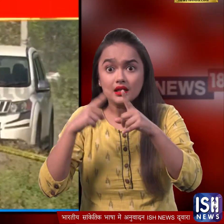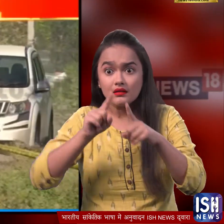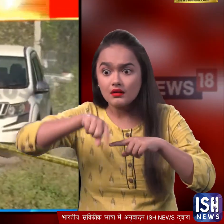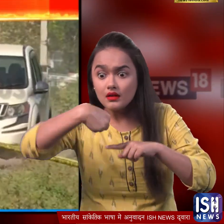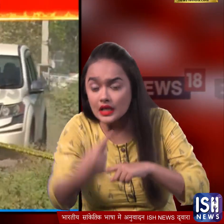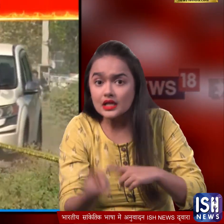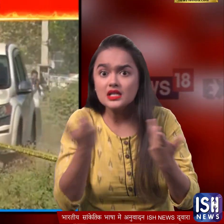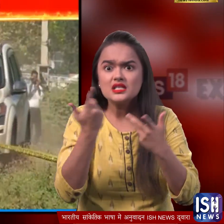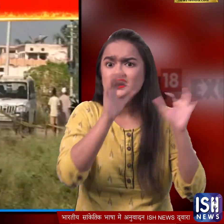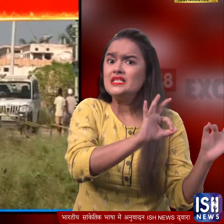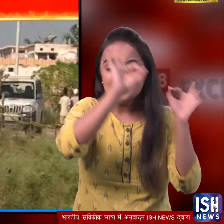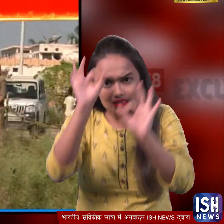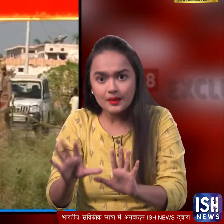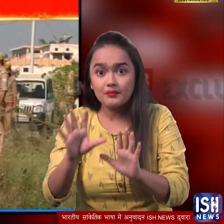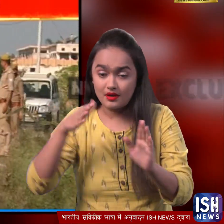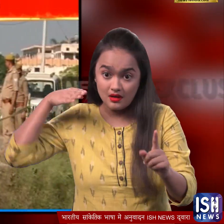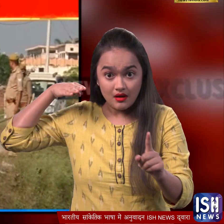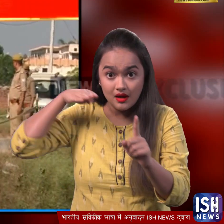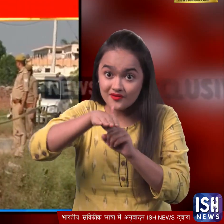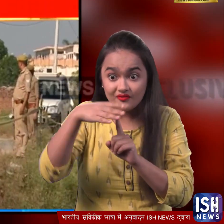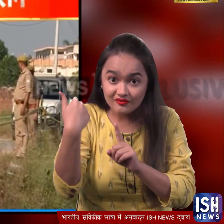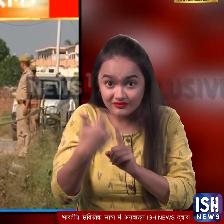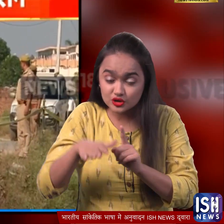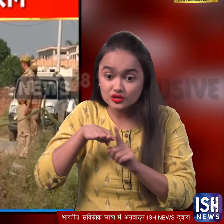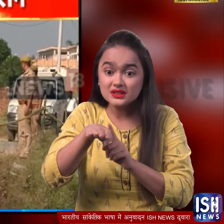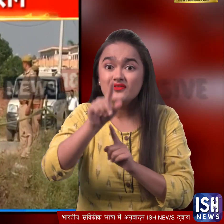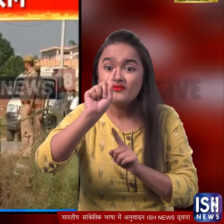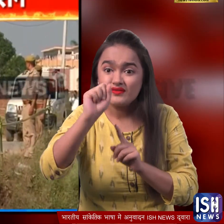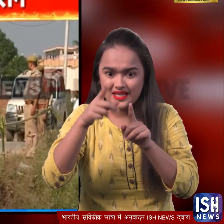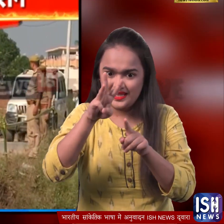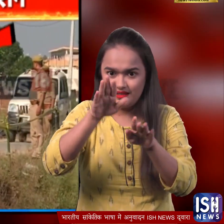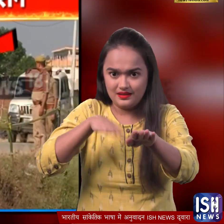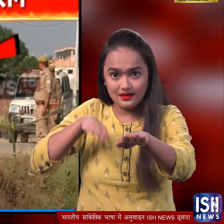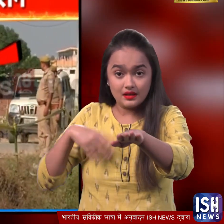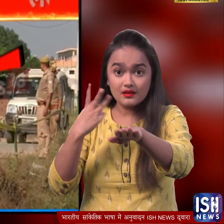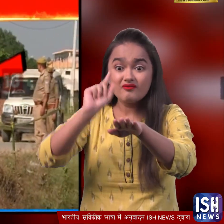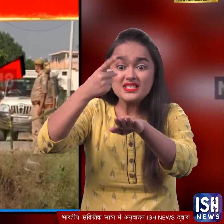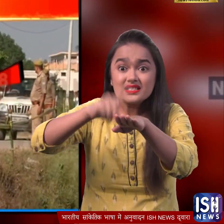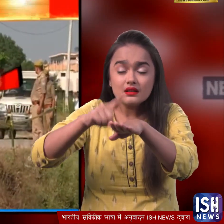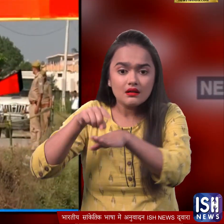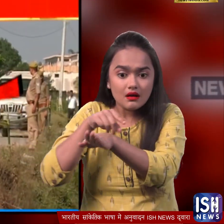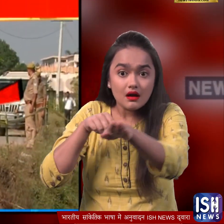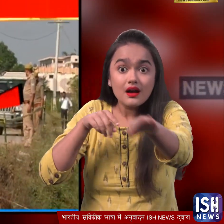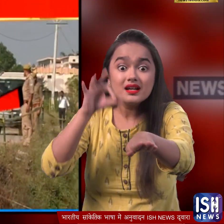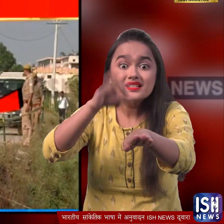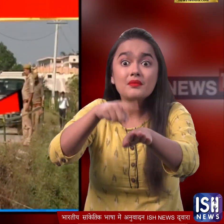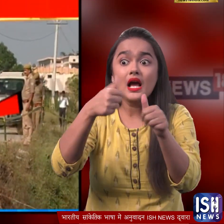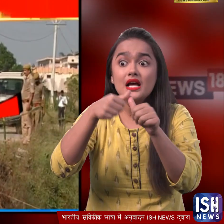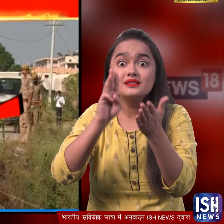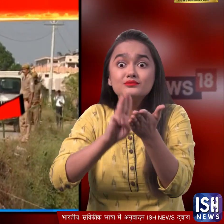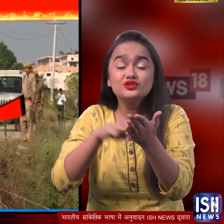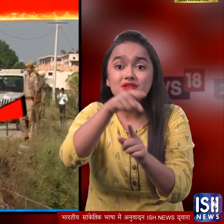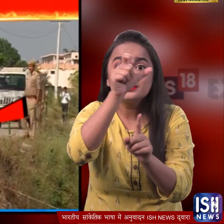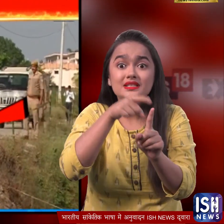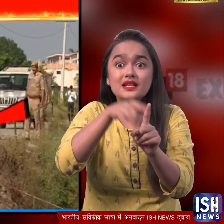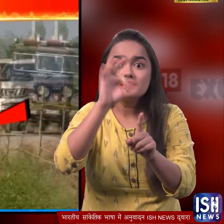के घटनाक्रम को भी रिक्रिएट किया और तीनों गाड़ियां आगे बढ़ीं और पहले नंबर की गाड़ी उस जगह पर आकर खड़ी हो गई जहां से उस दिन आशीष मिश्रा